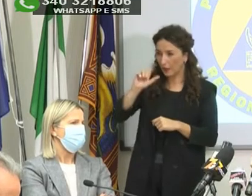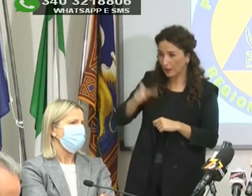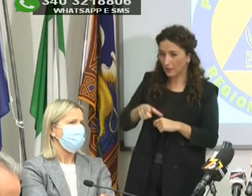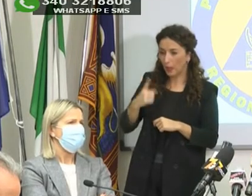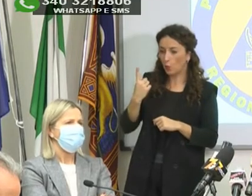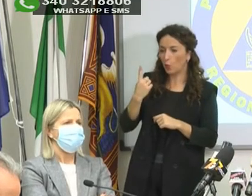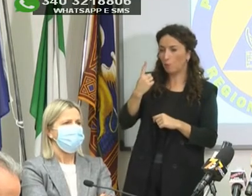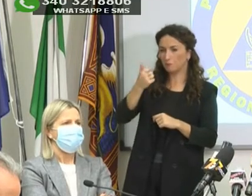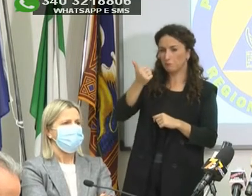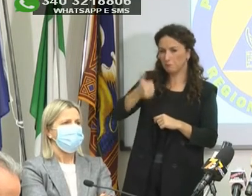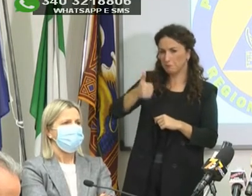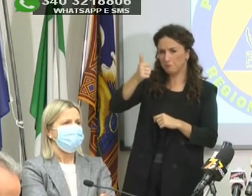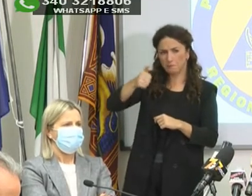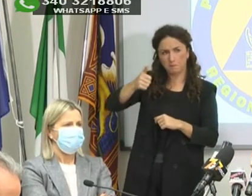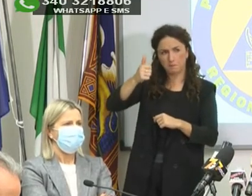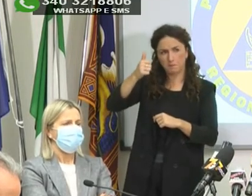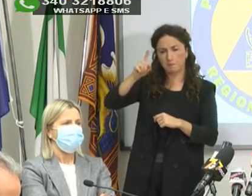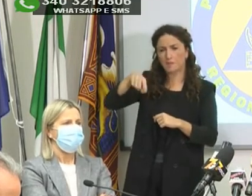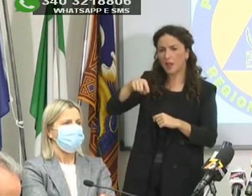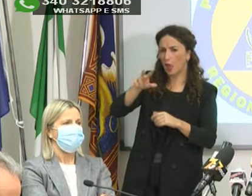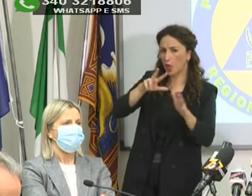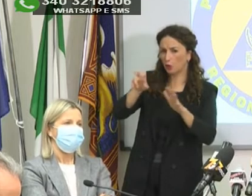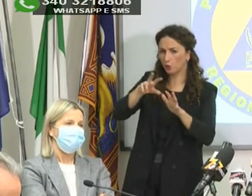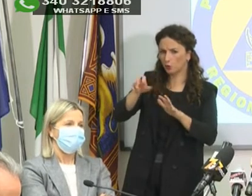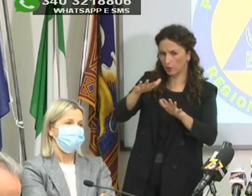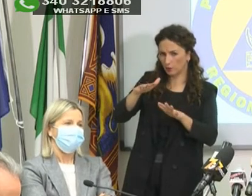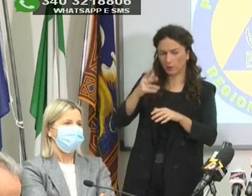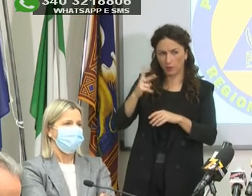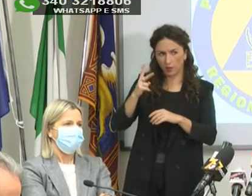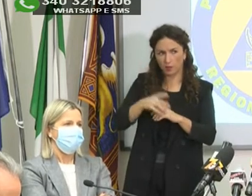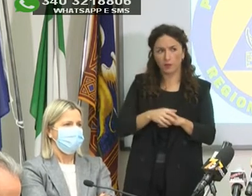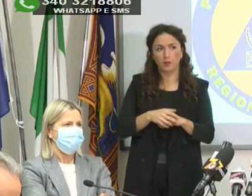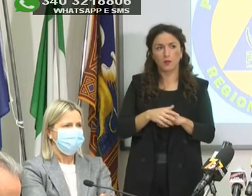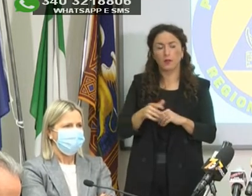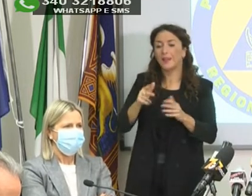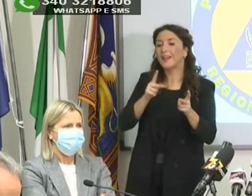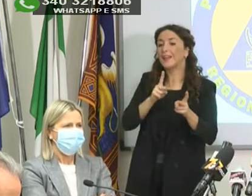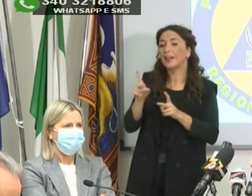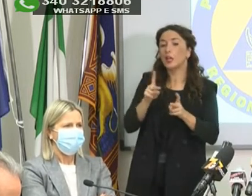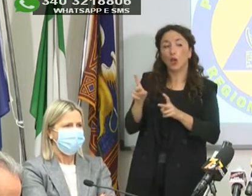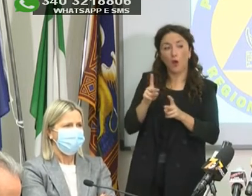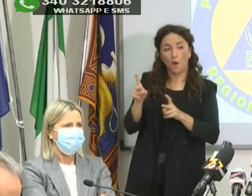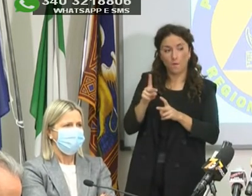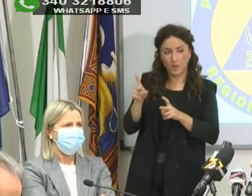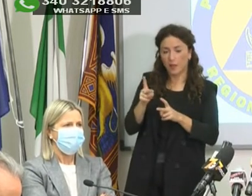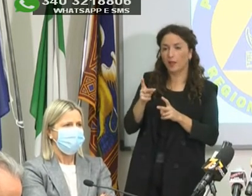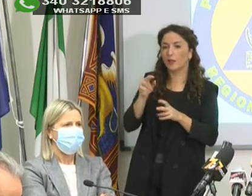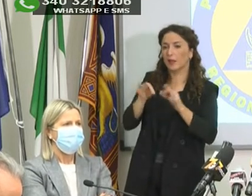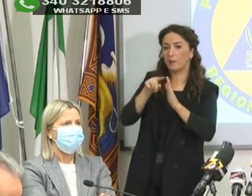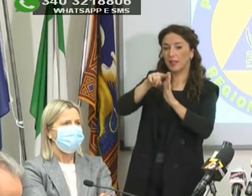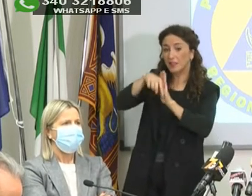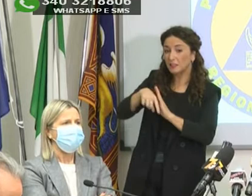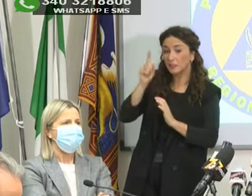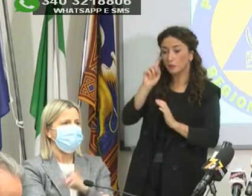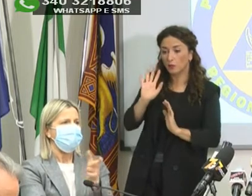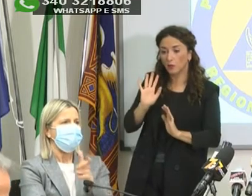di ricoveri. Per 800, sì. 200 sono 200 letti. No, ma dicevo ricoveri, poi ci sono le terapie intensive, ma